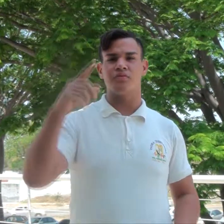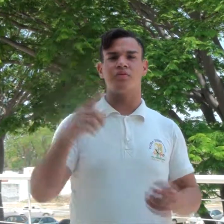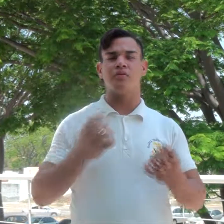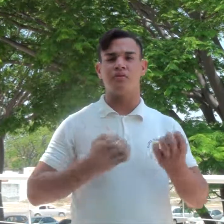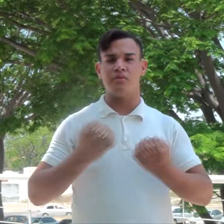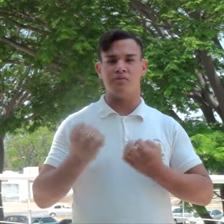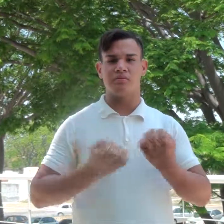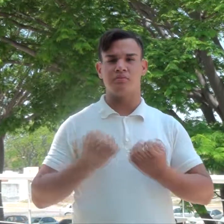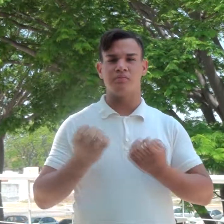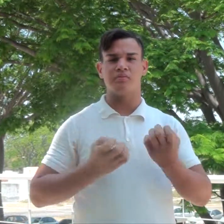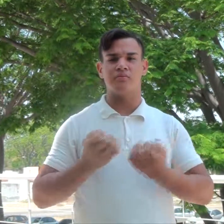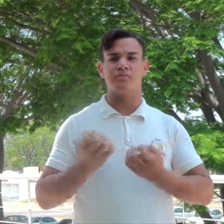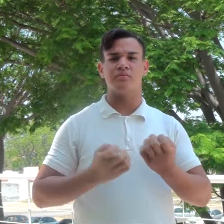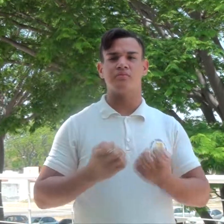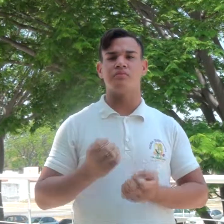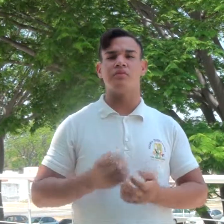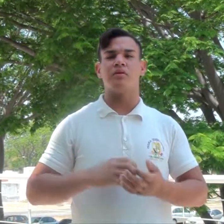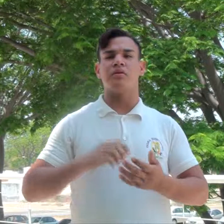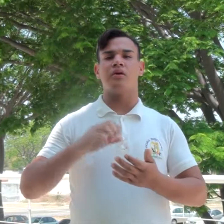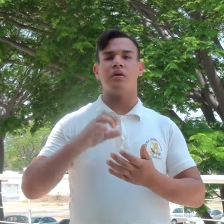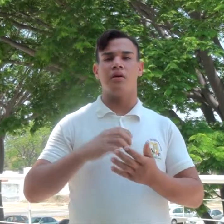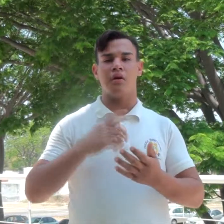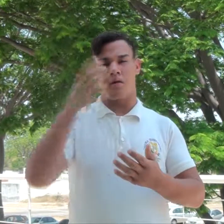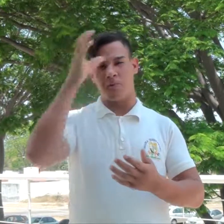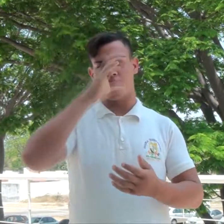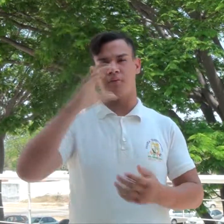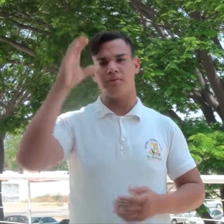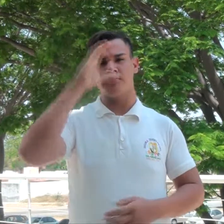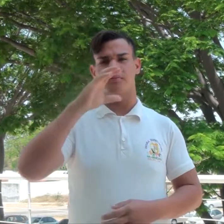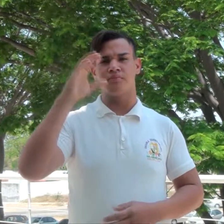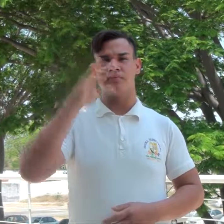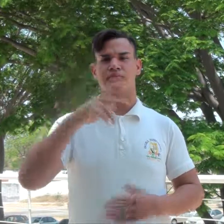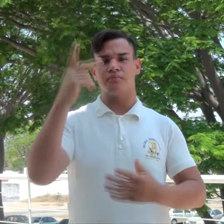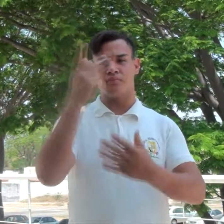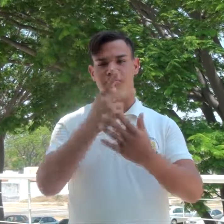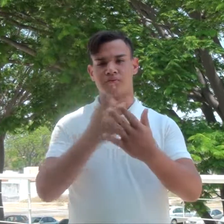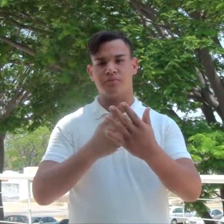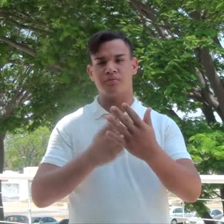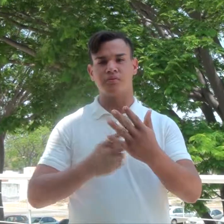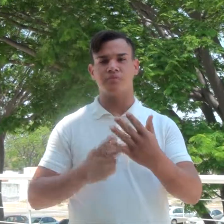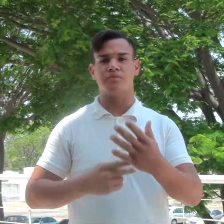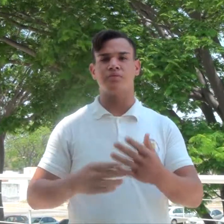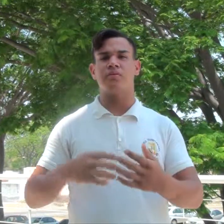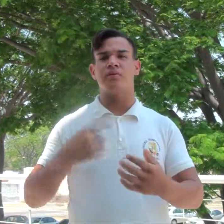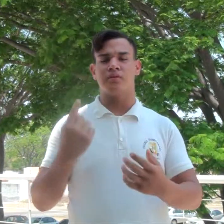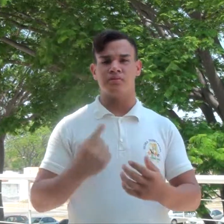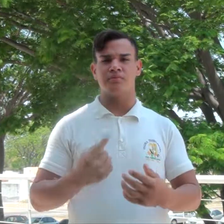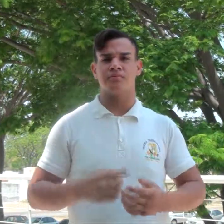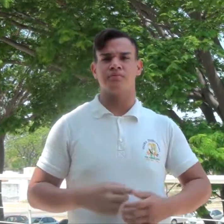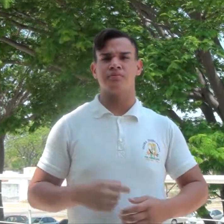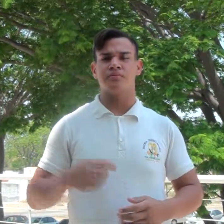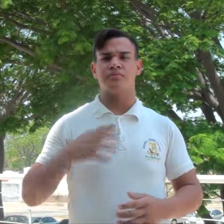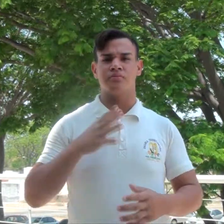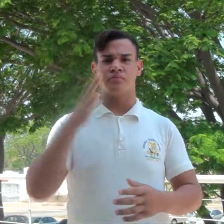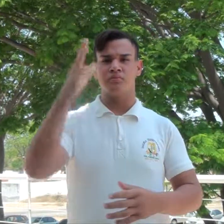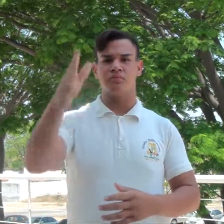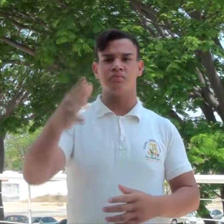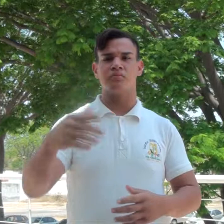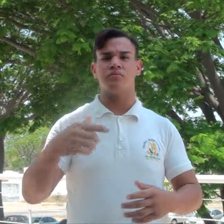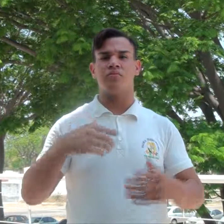lo que me haría feliz también sería lugares de hacer ejercicio, programas de cultura general.